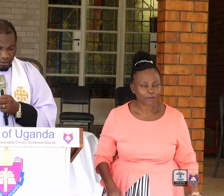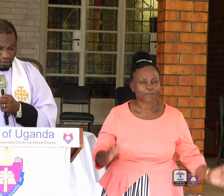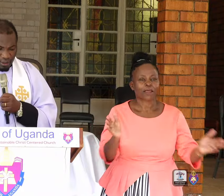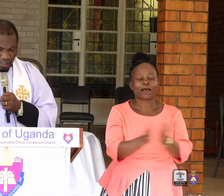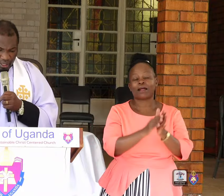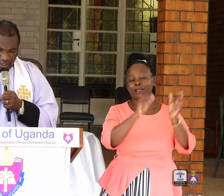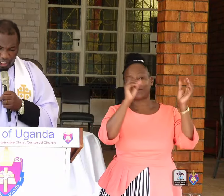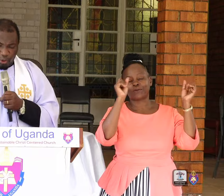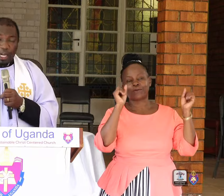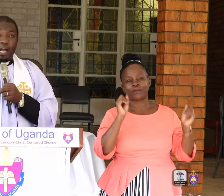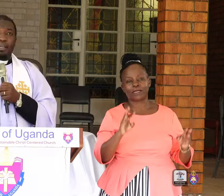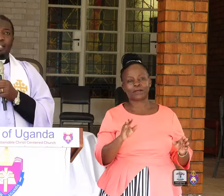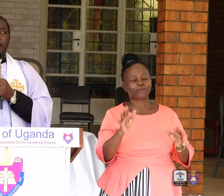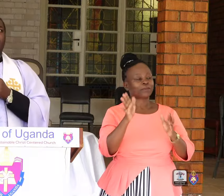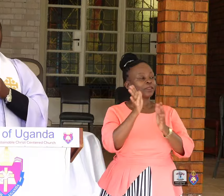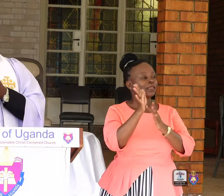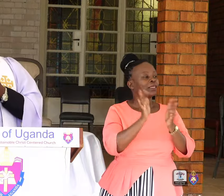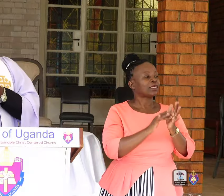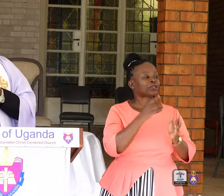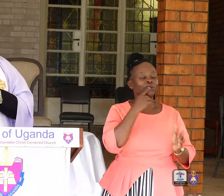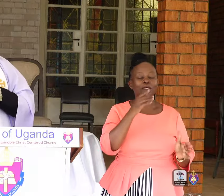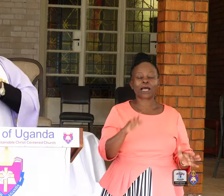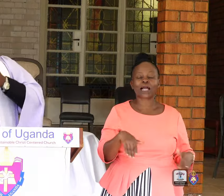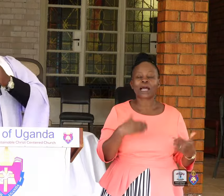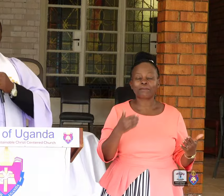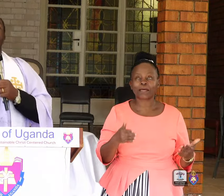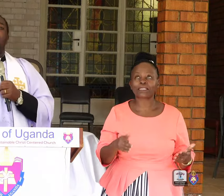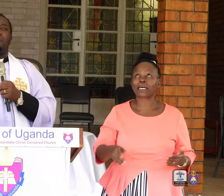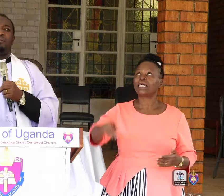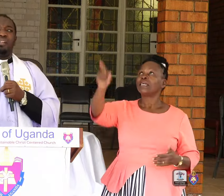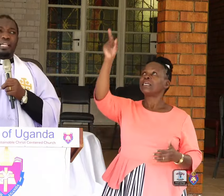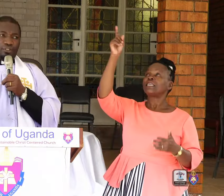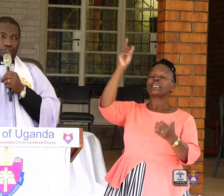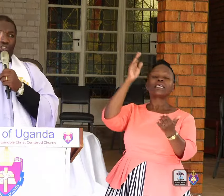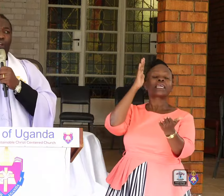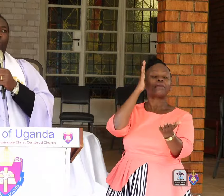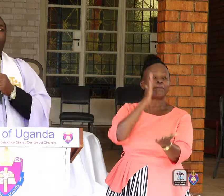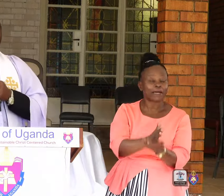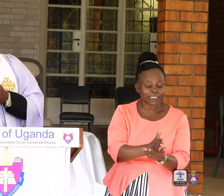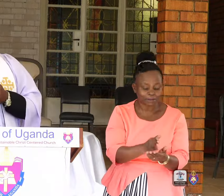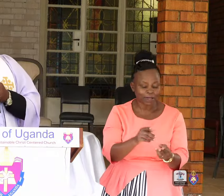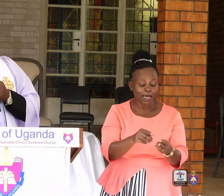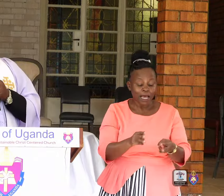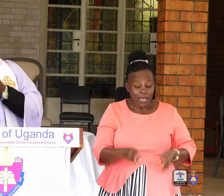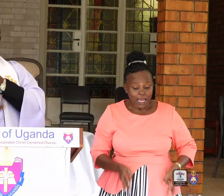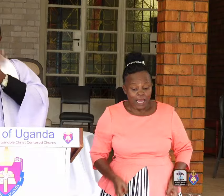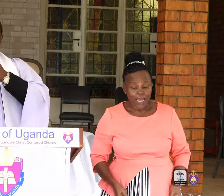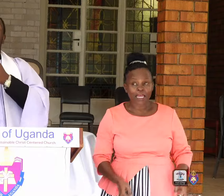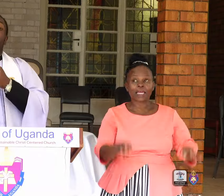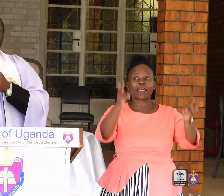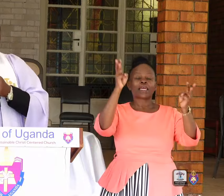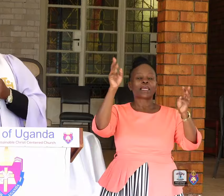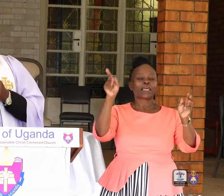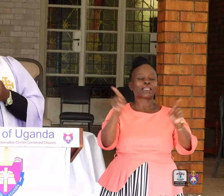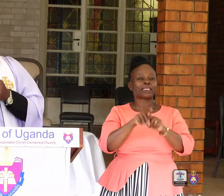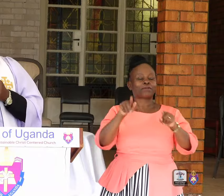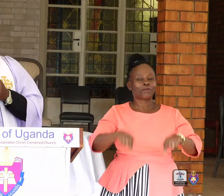aleluya Yesu agambye atya ti nze mazima nze kkubo era nze